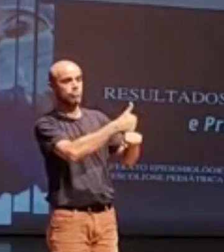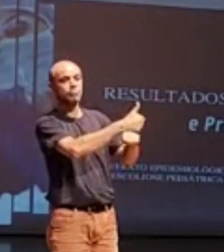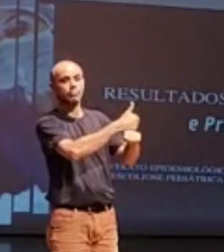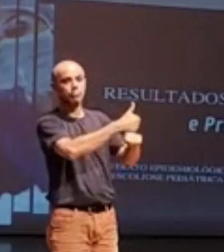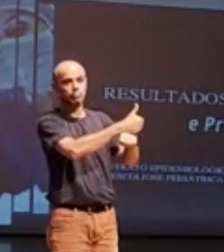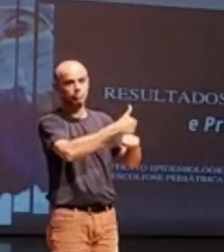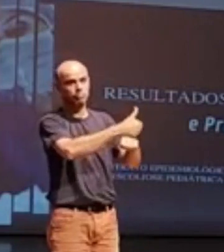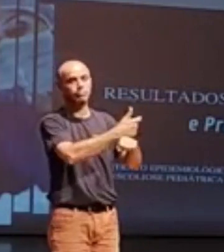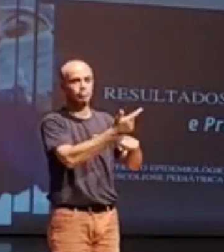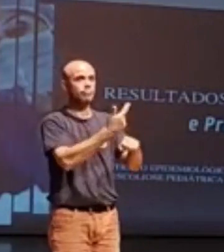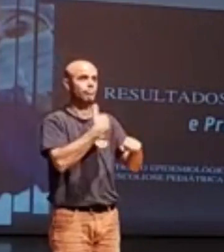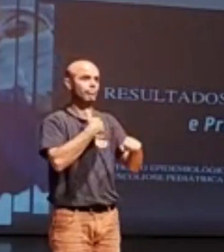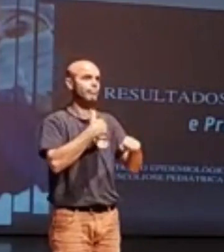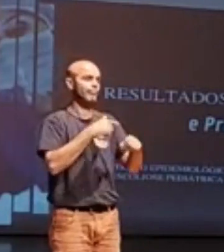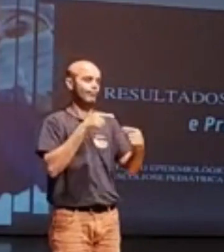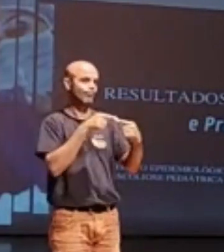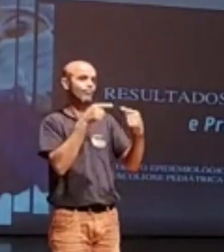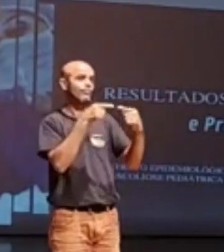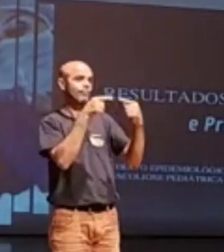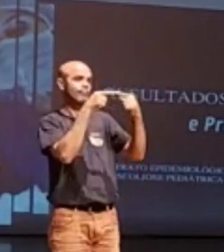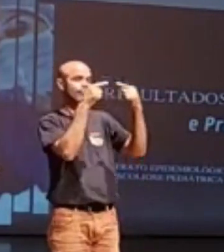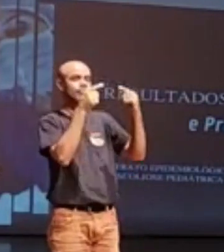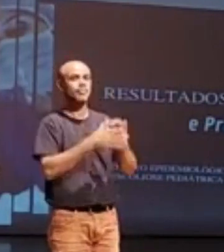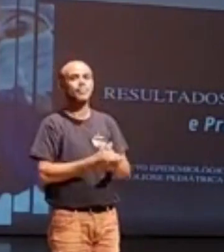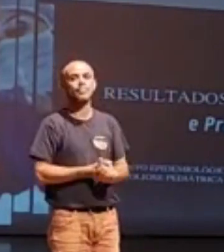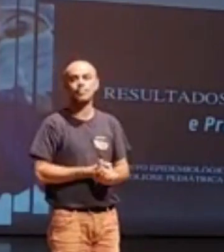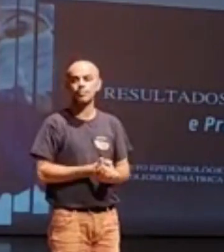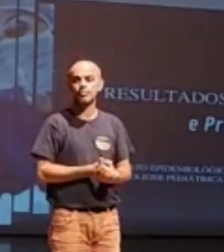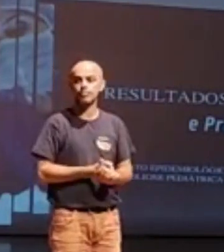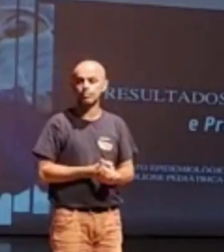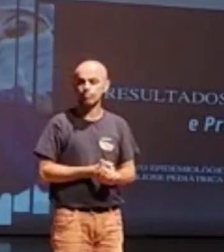overlap ou coincidência, tá?